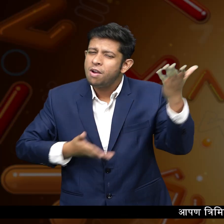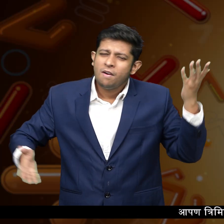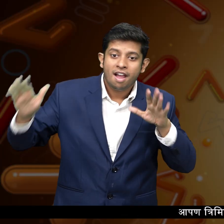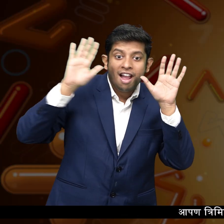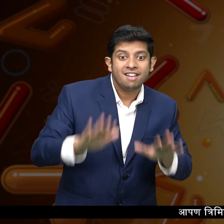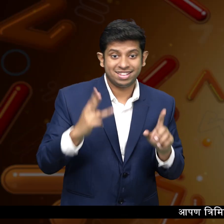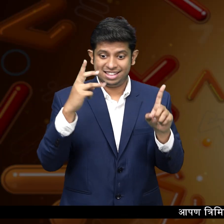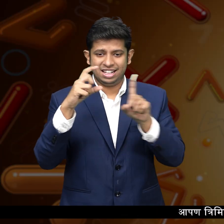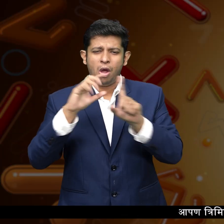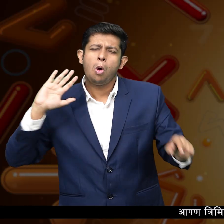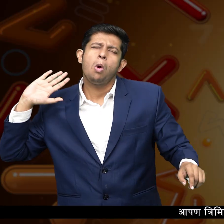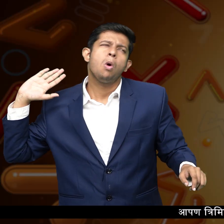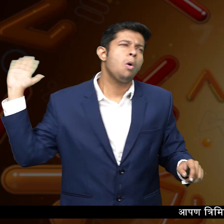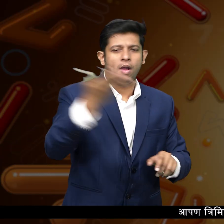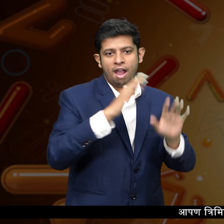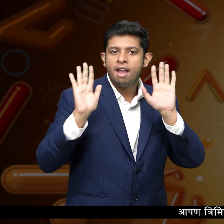आपण त्रिमितीय जगात राहतो.